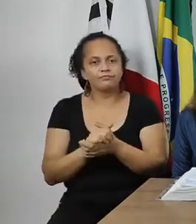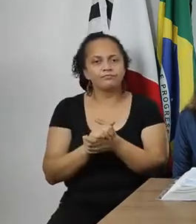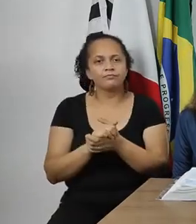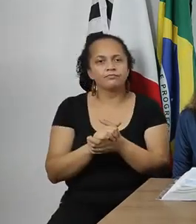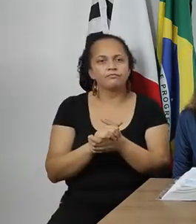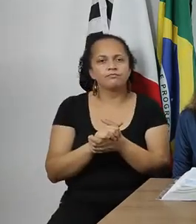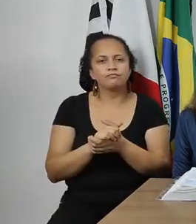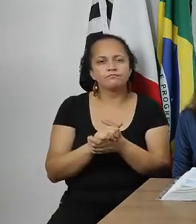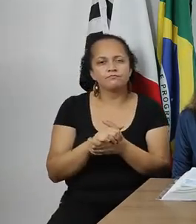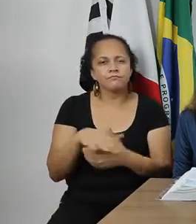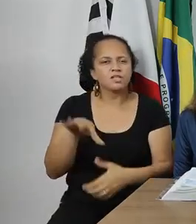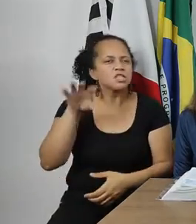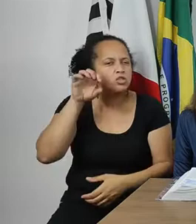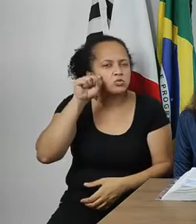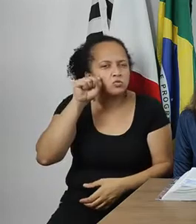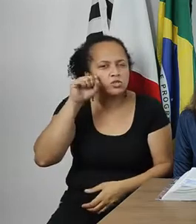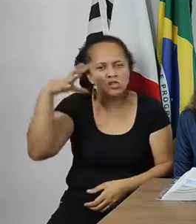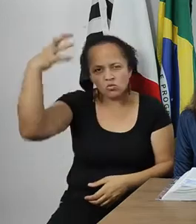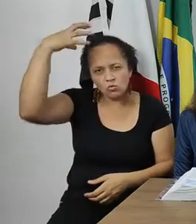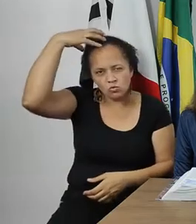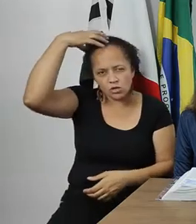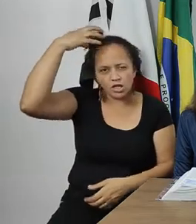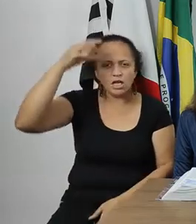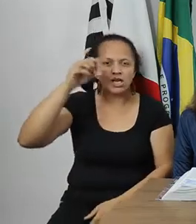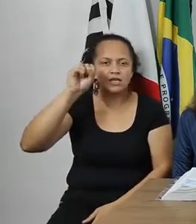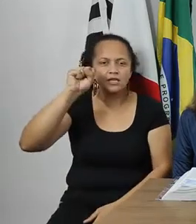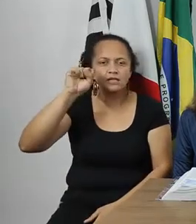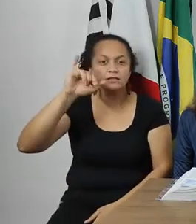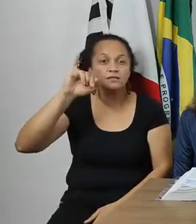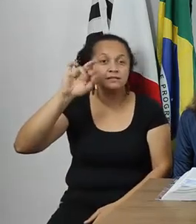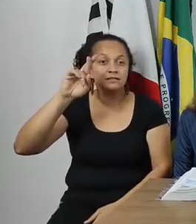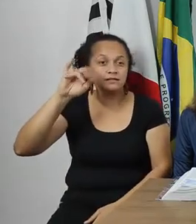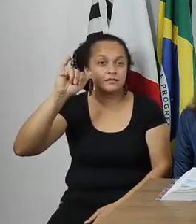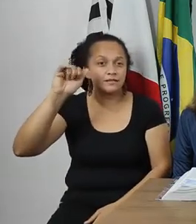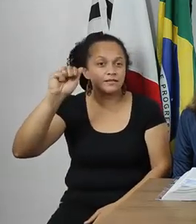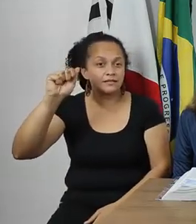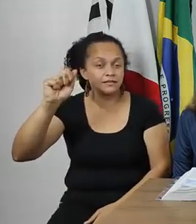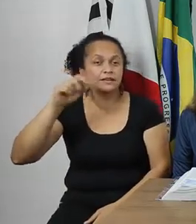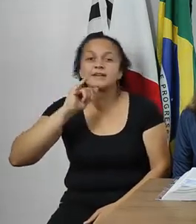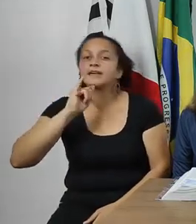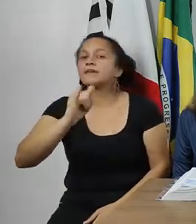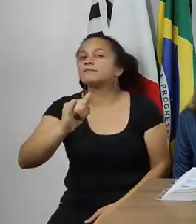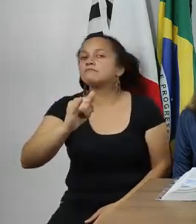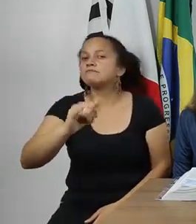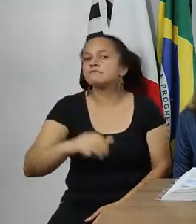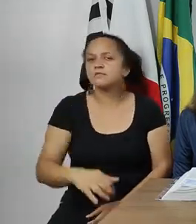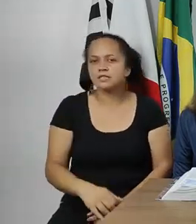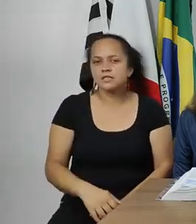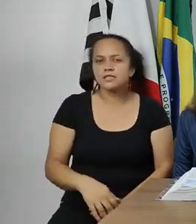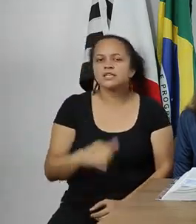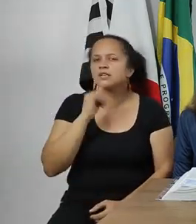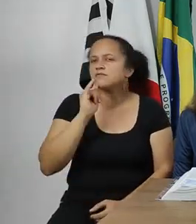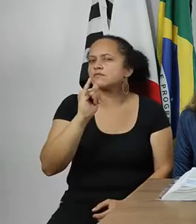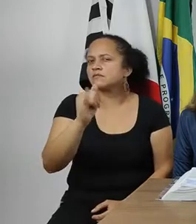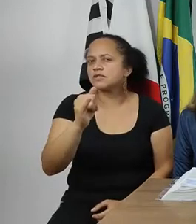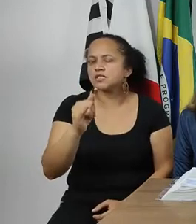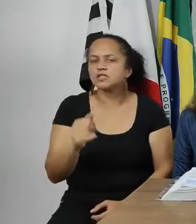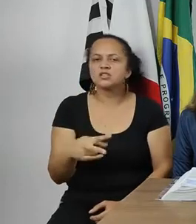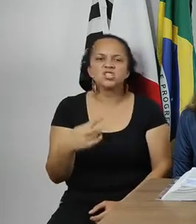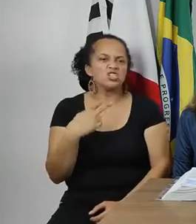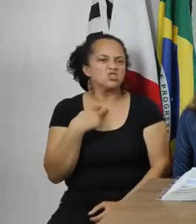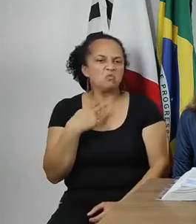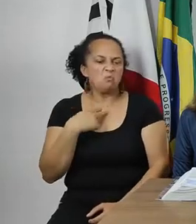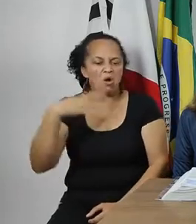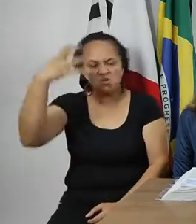Escutem o que o grande rei, o rei da Síria, está dizendo a vocês. Ele mandou avisar que não deixem que Ezequias